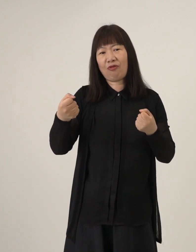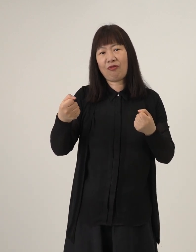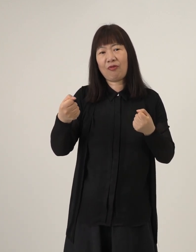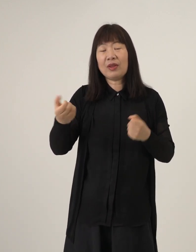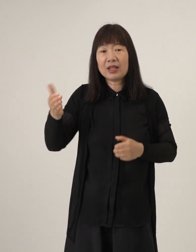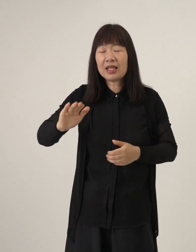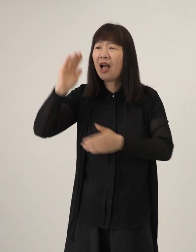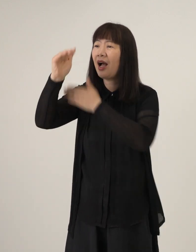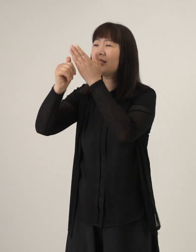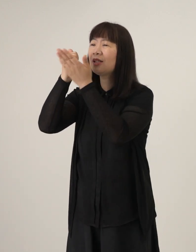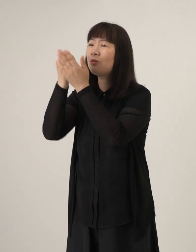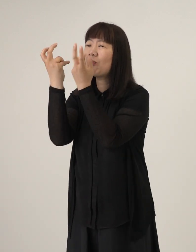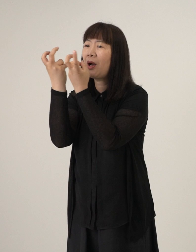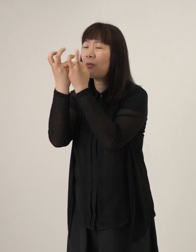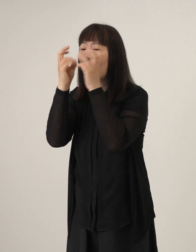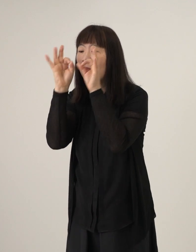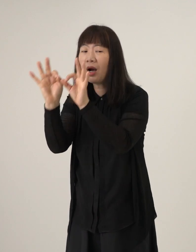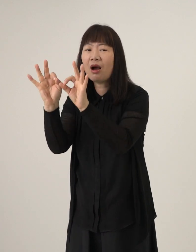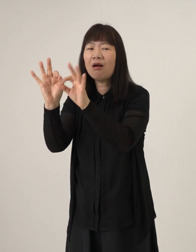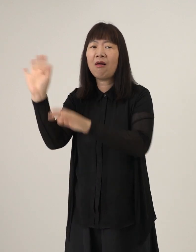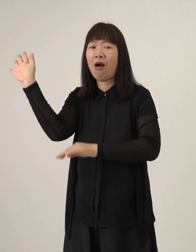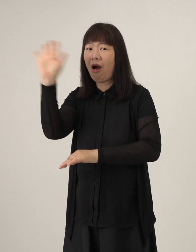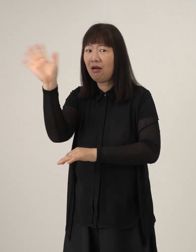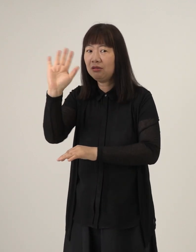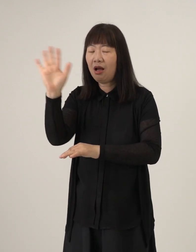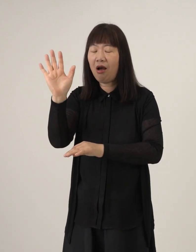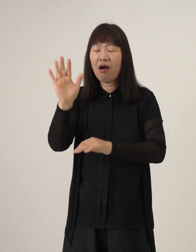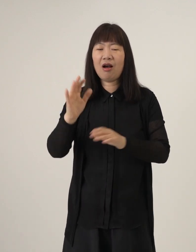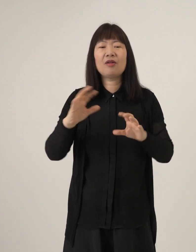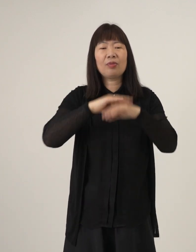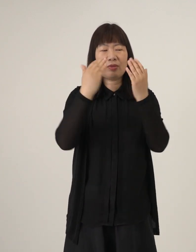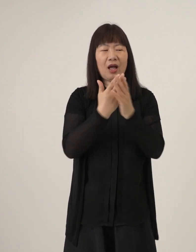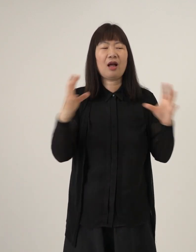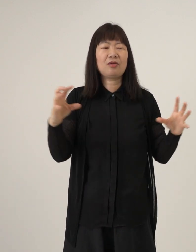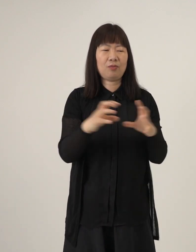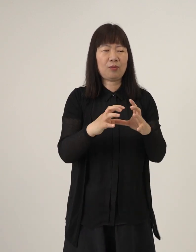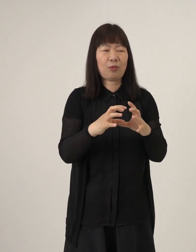하나님의 일하시는 방식은 이게 섞여 있단 말이에요.